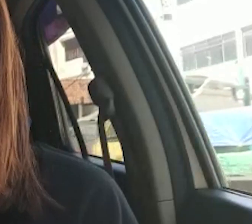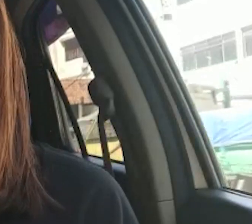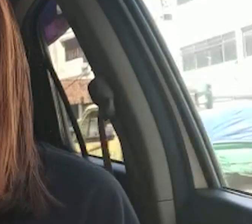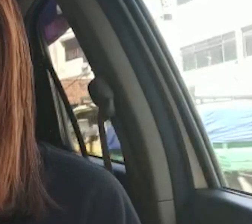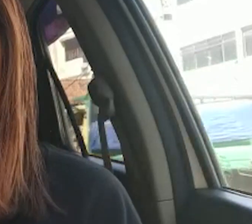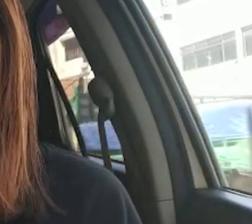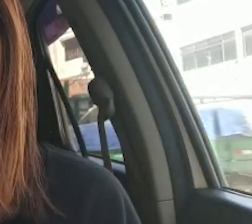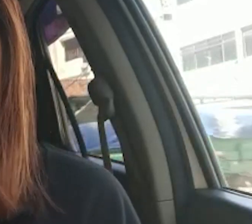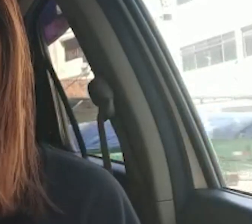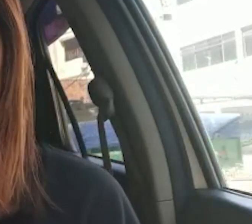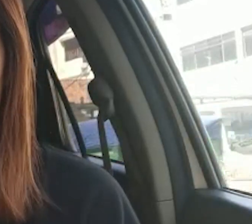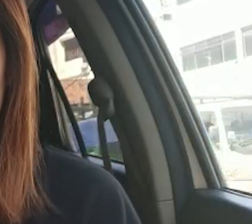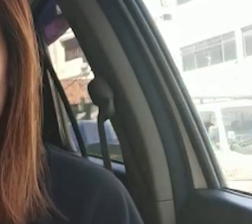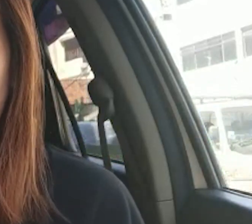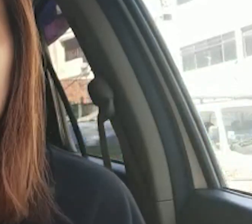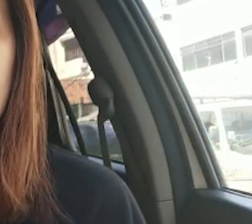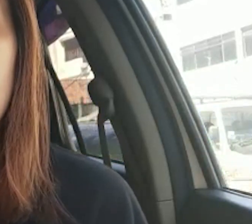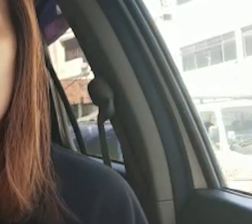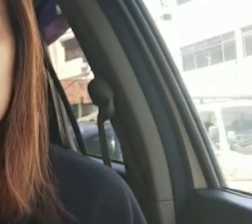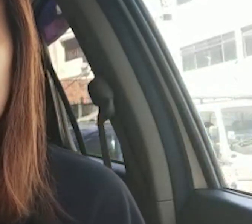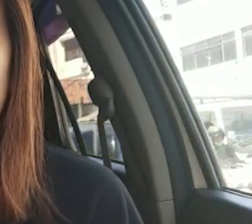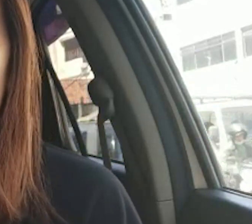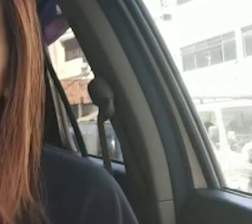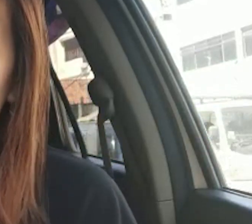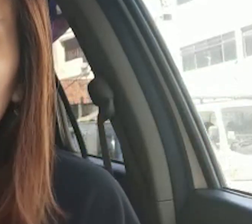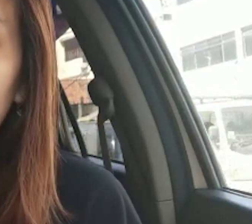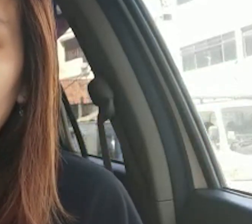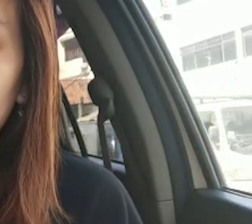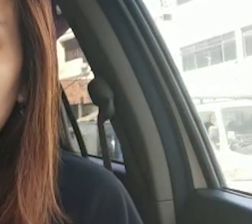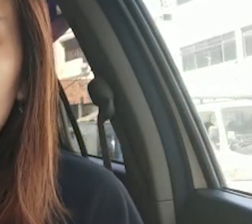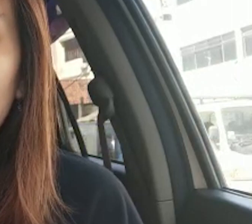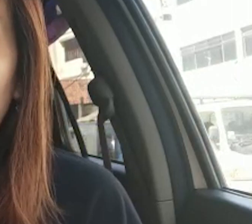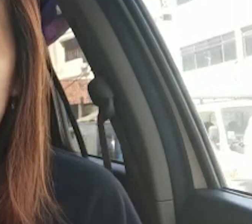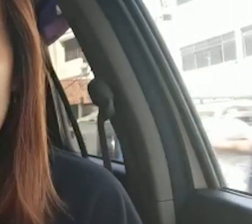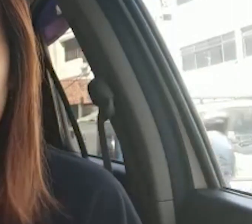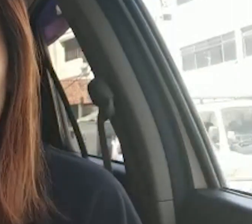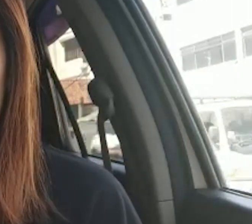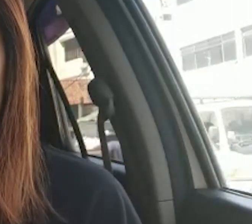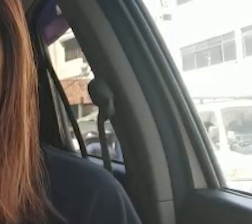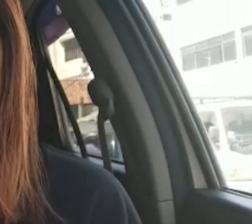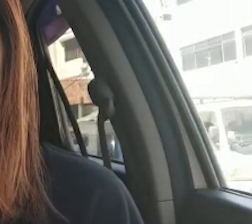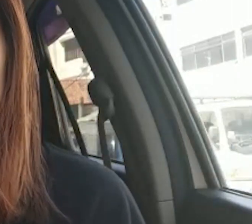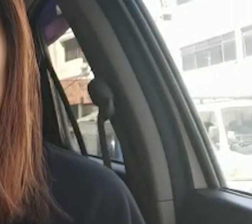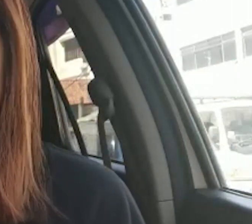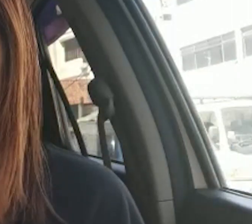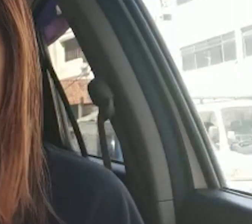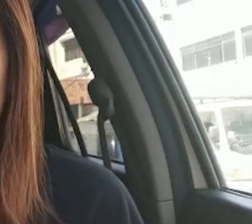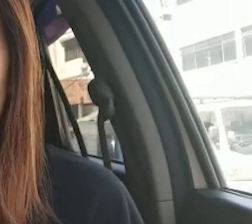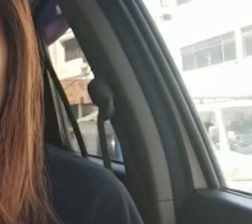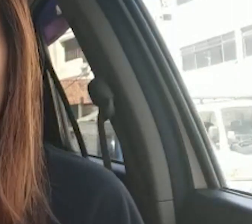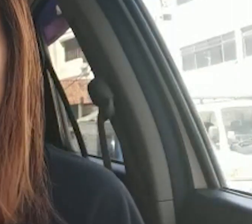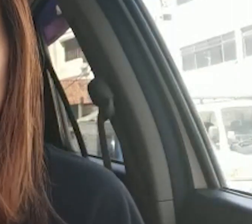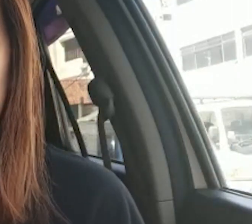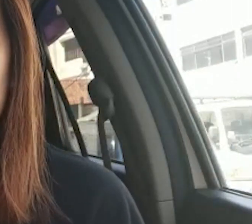Tuhan kepada Musa, menurut saya. Bagi saya, Yosua mendapatkan dua kali kesempatan untuk berjalan